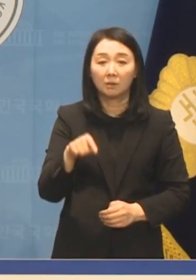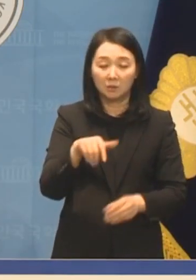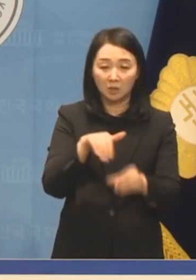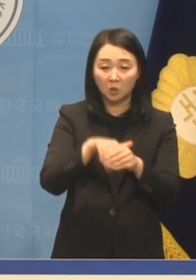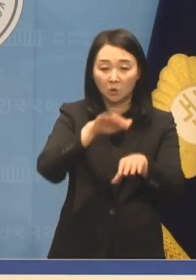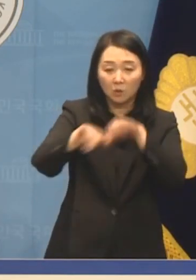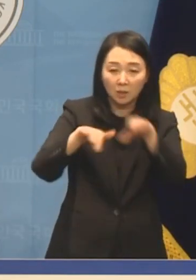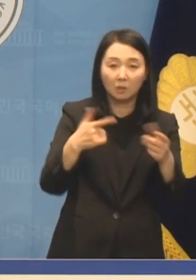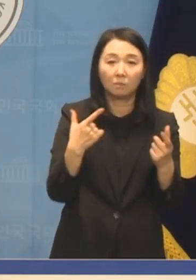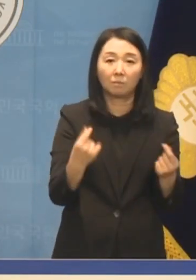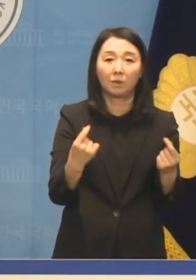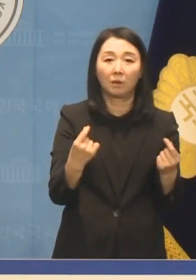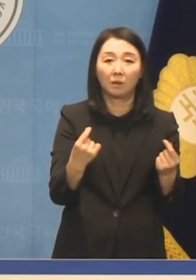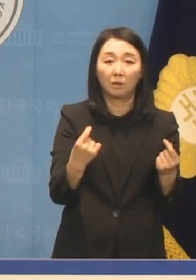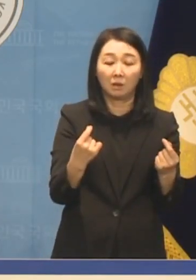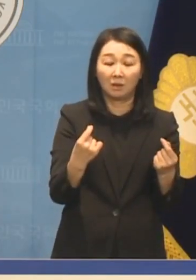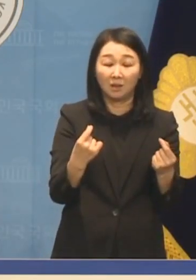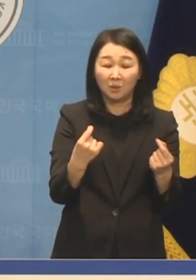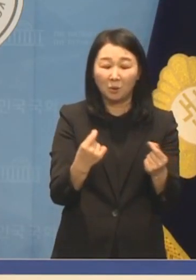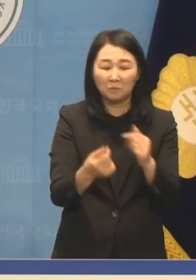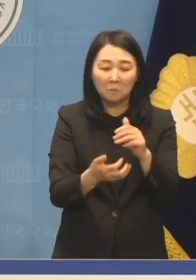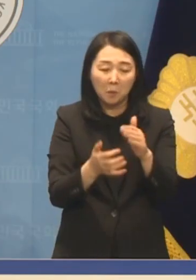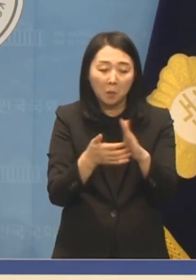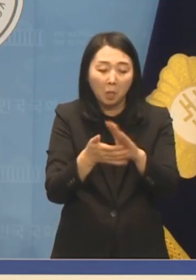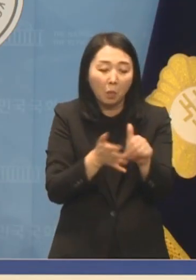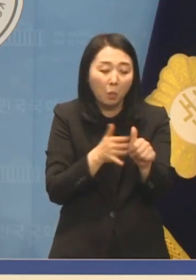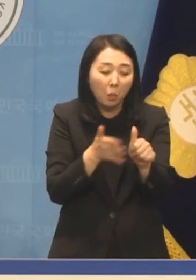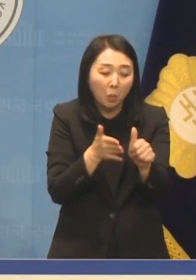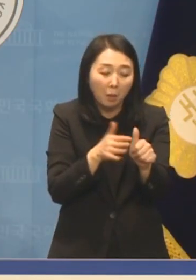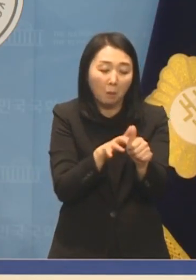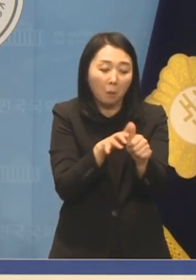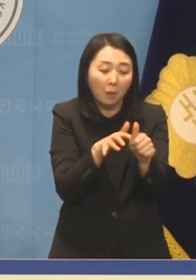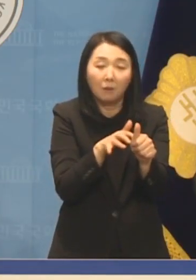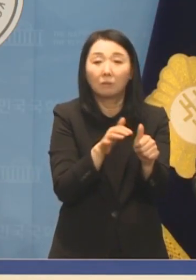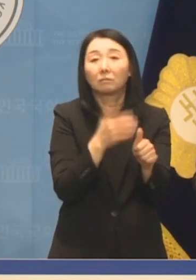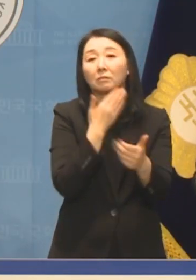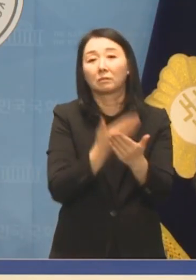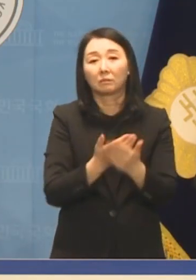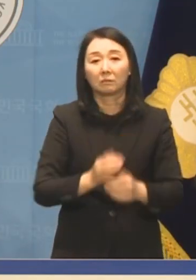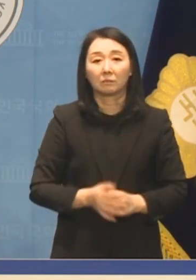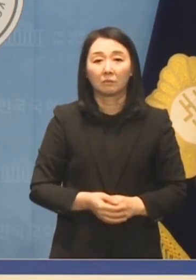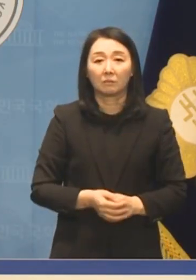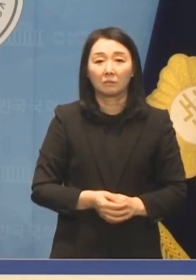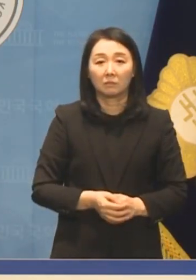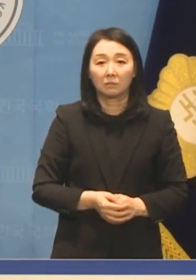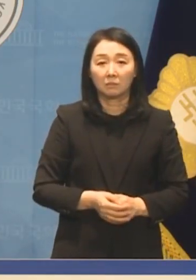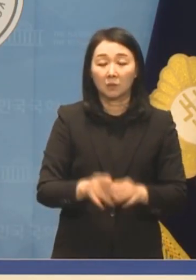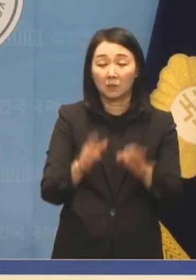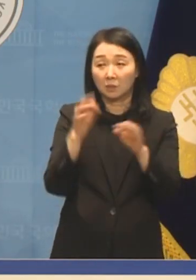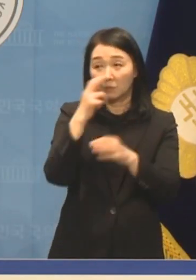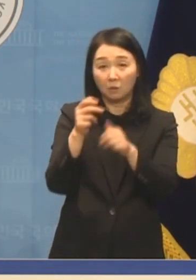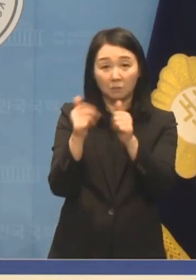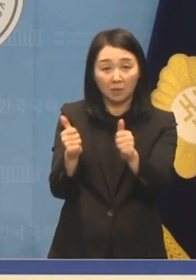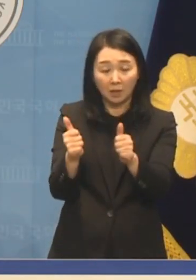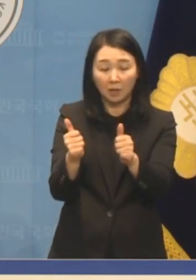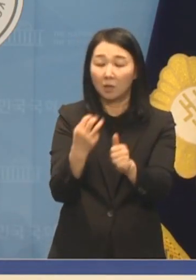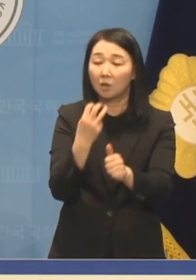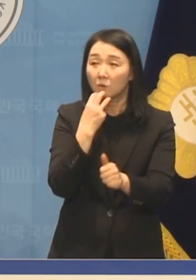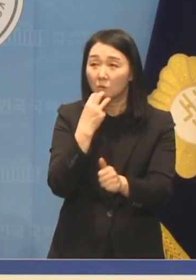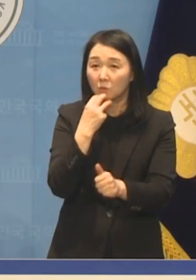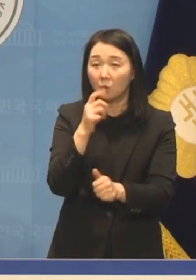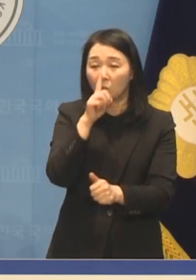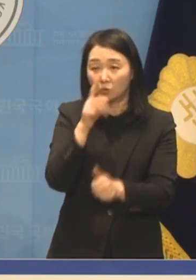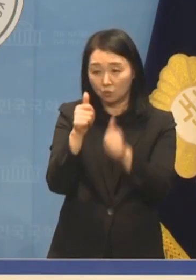개입 및 매수 행위를 뒷받침하는 중대한 증거입니다. 김상민 검사는